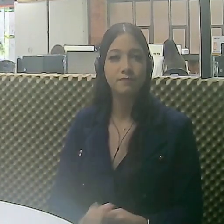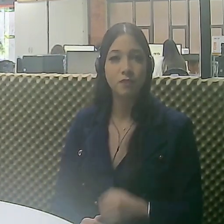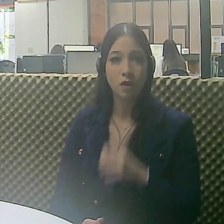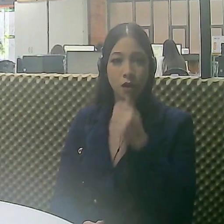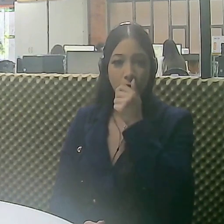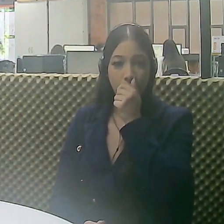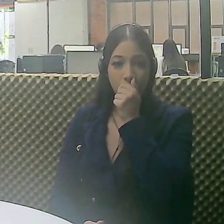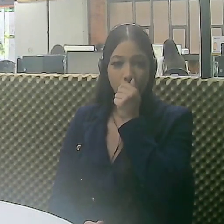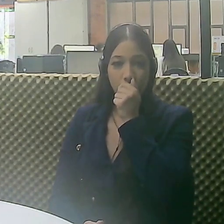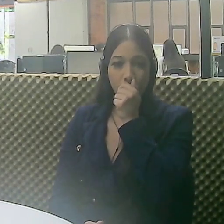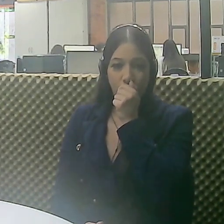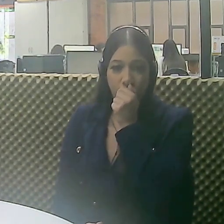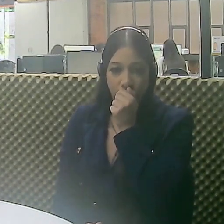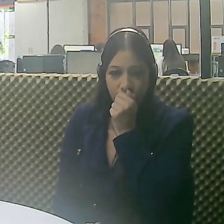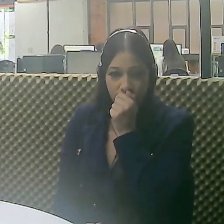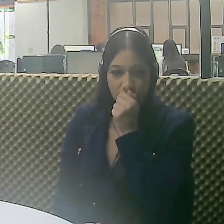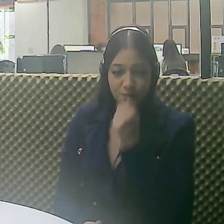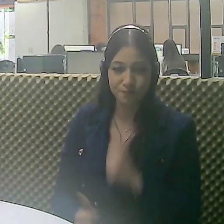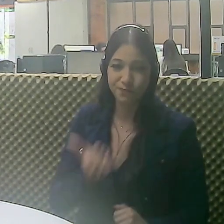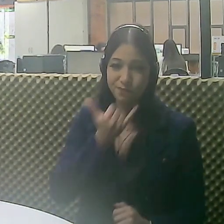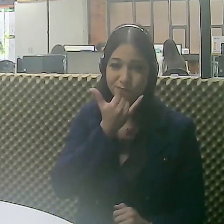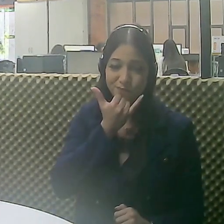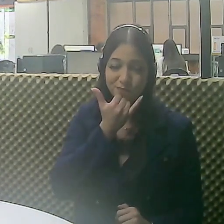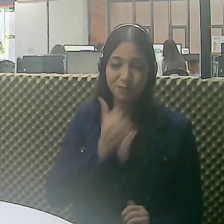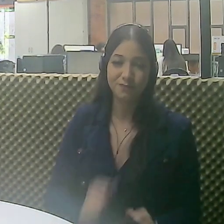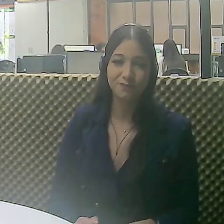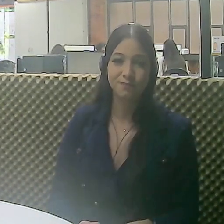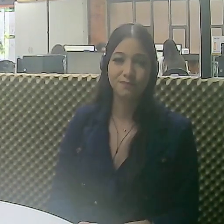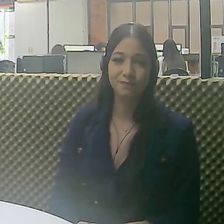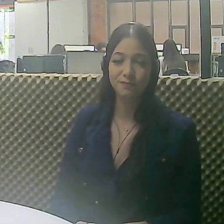que está aparecendo em algum lugar aqui na tela.